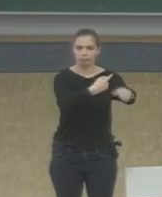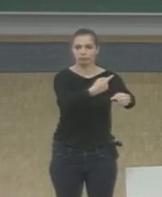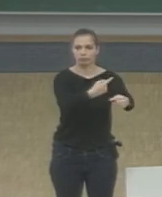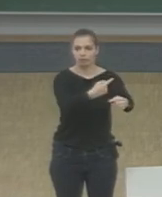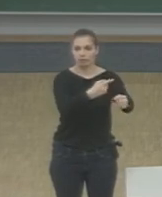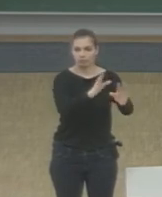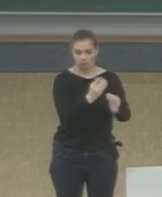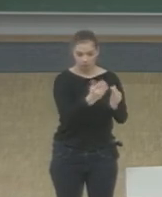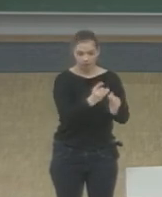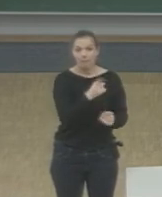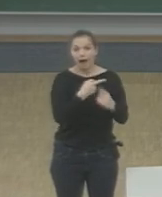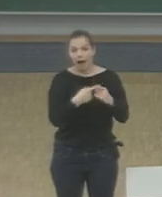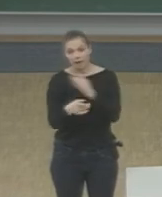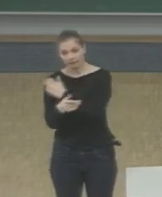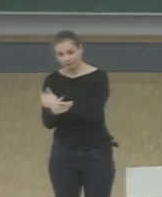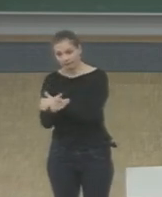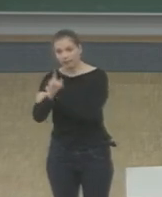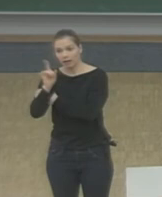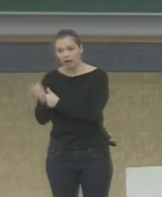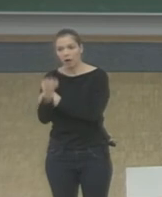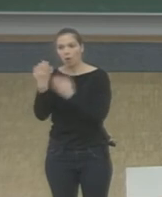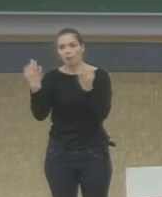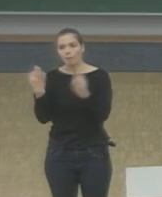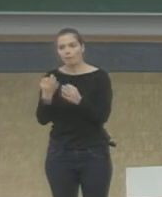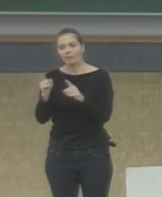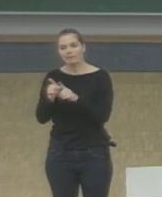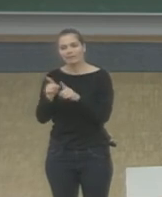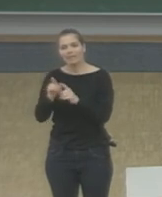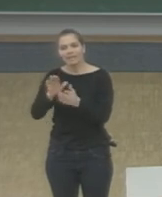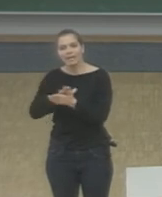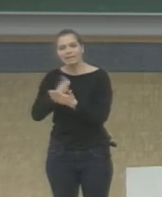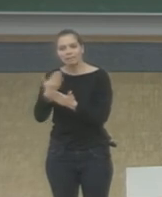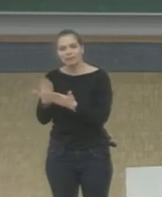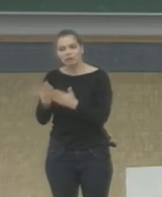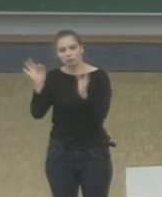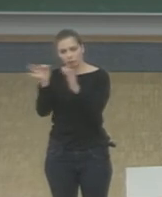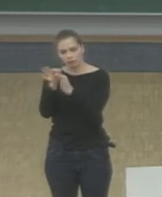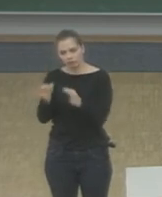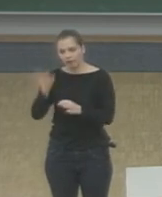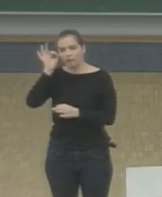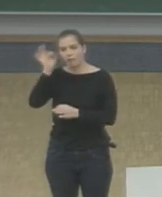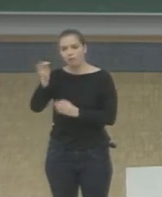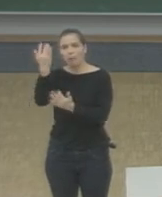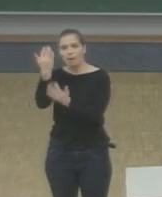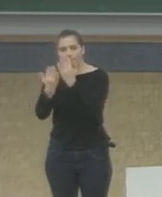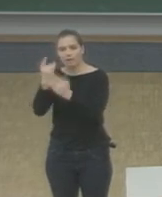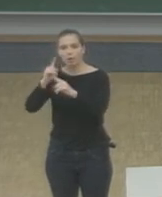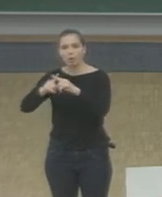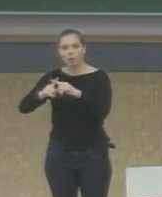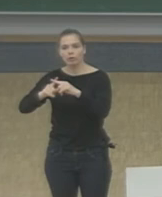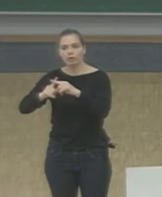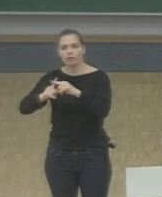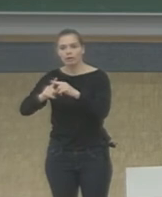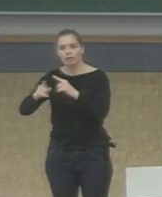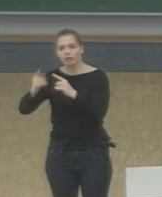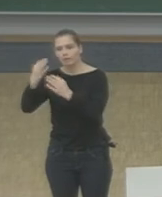und andererseits über sowas wie eine Lese- und Interpretationsfähigkeit für mathematische und mathematikhaltige Darstellungen